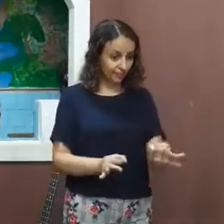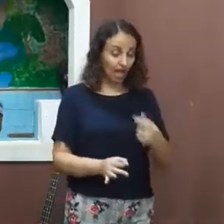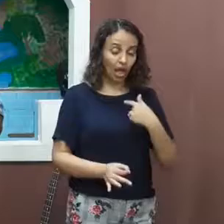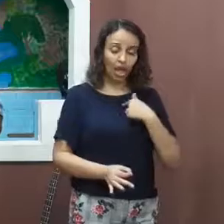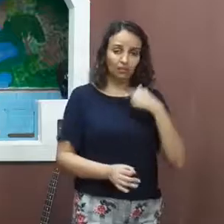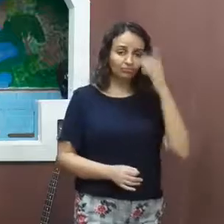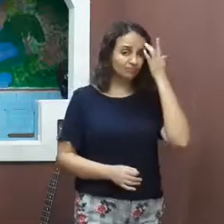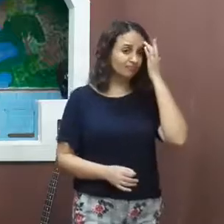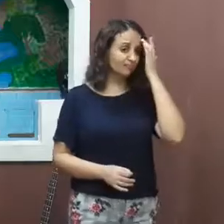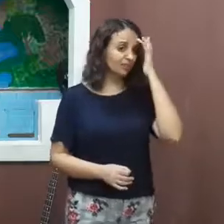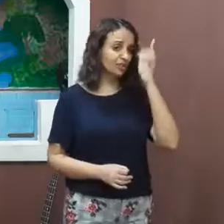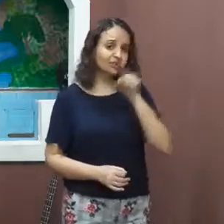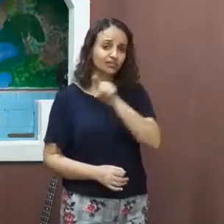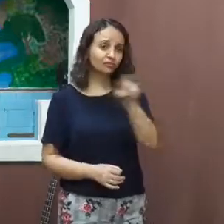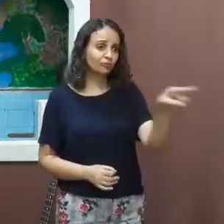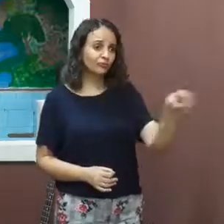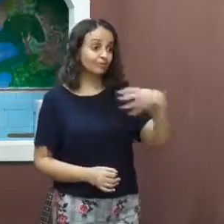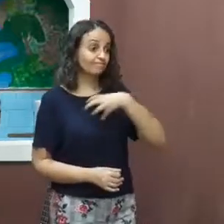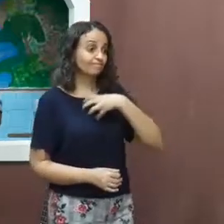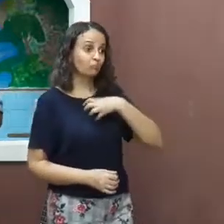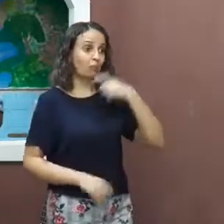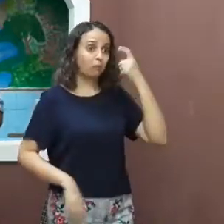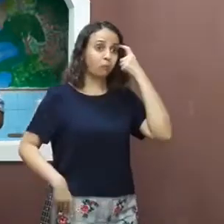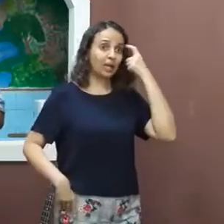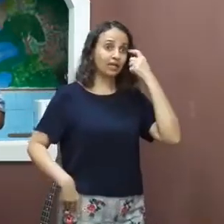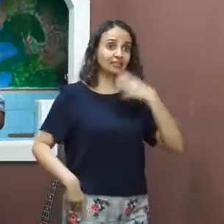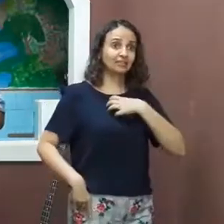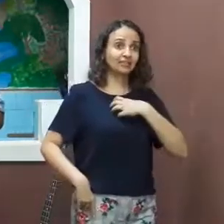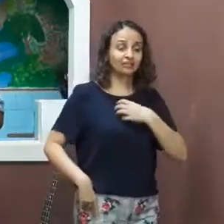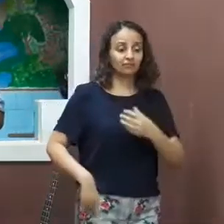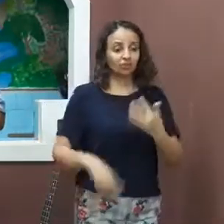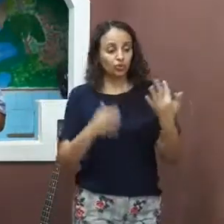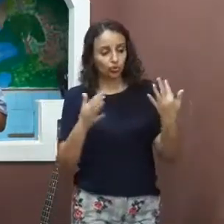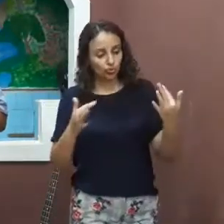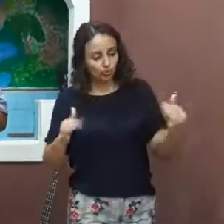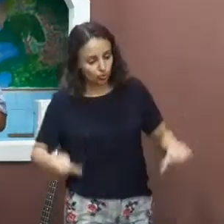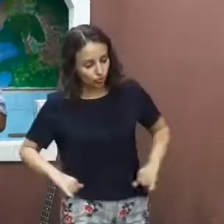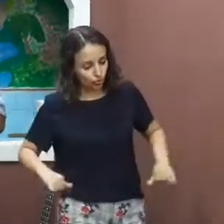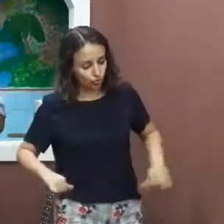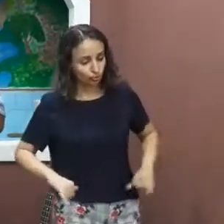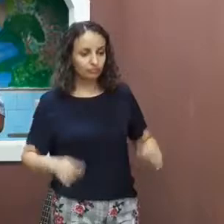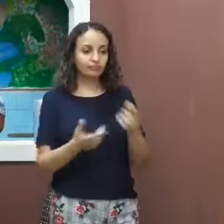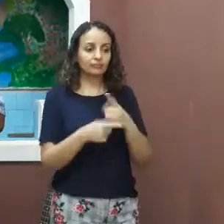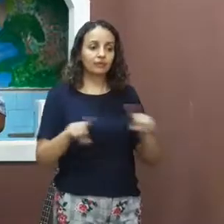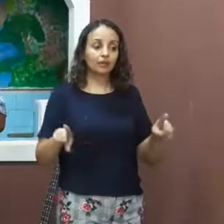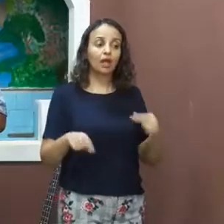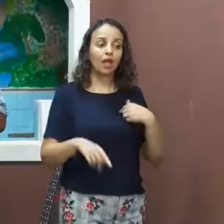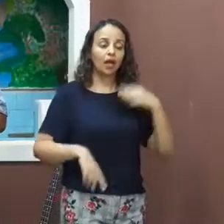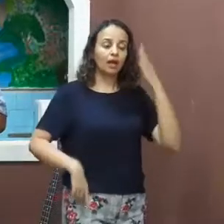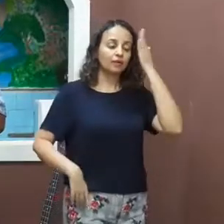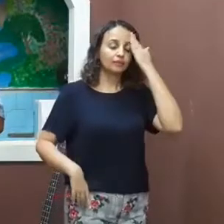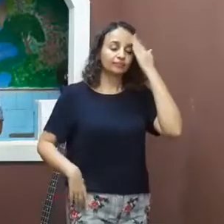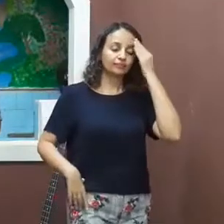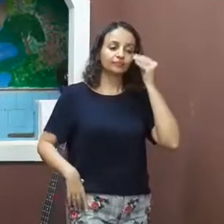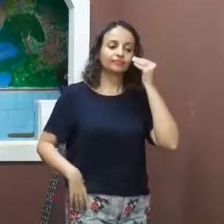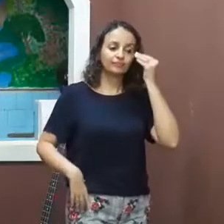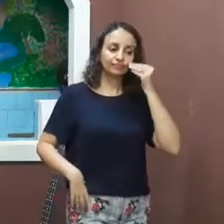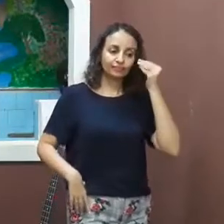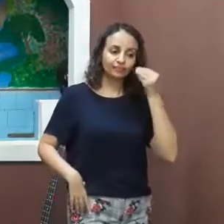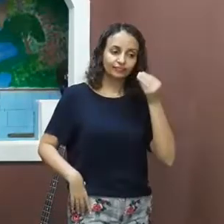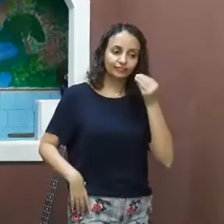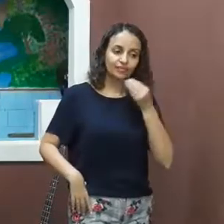que você está passando por sofrimento. Mas eu sei pela minha experiência de